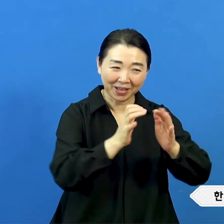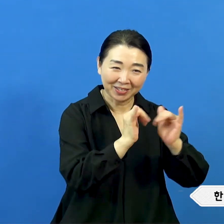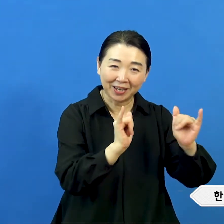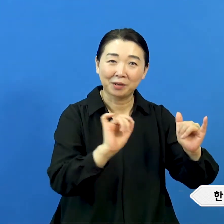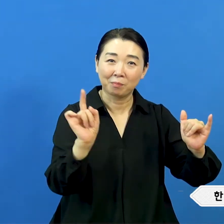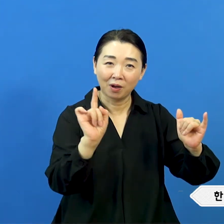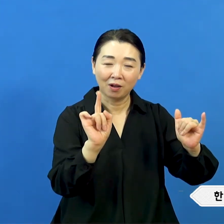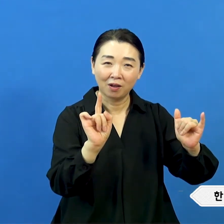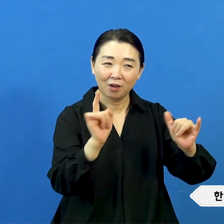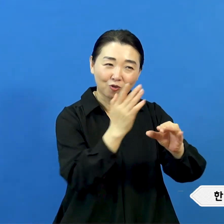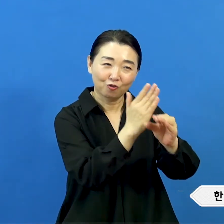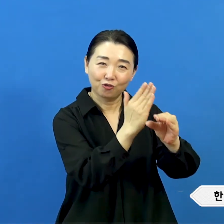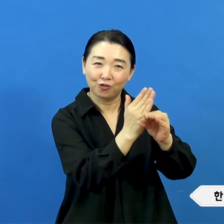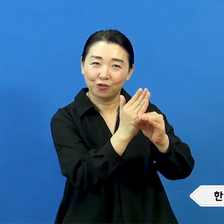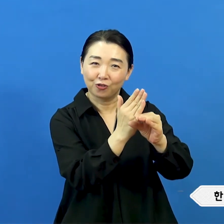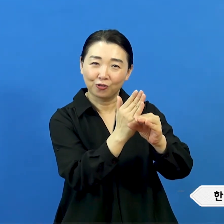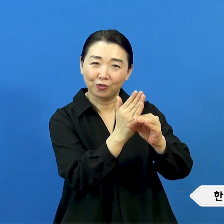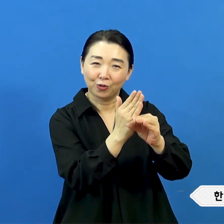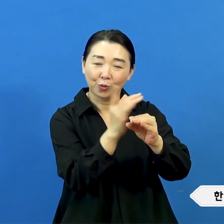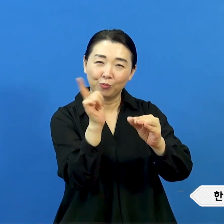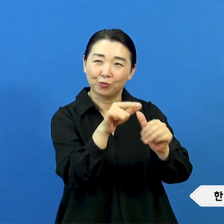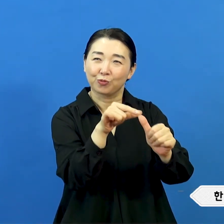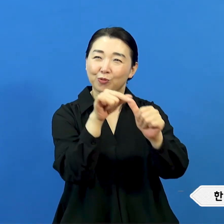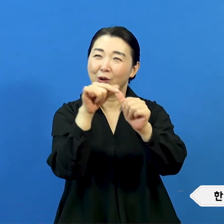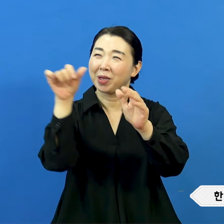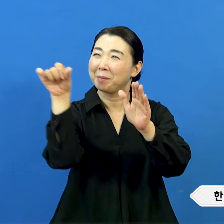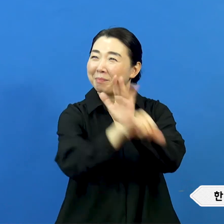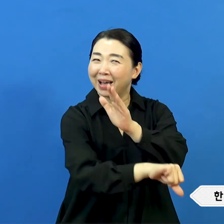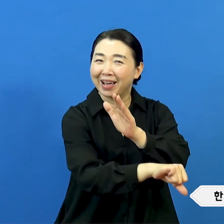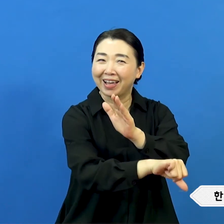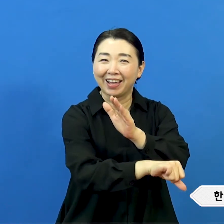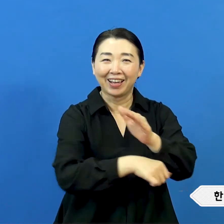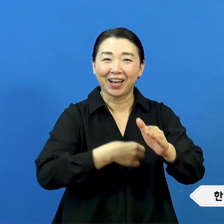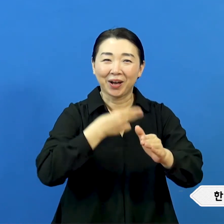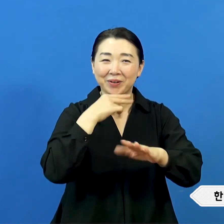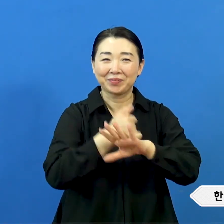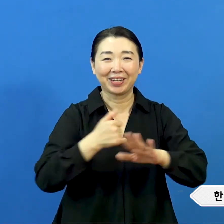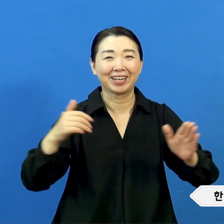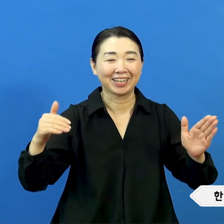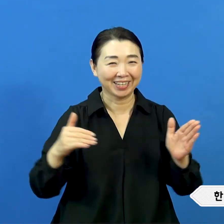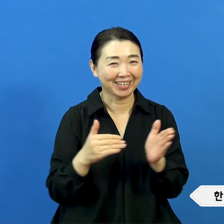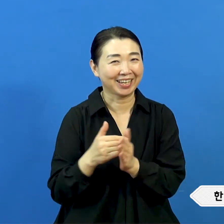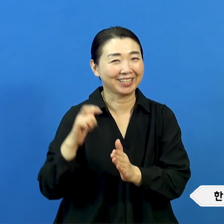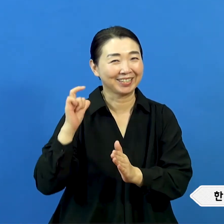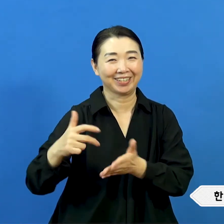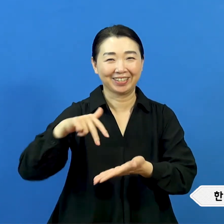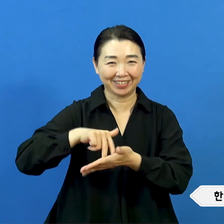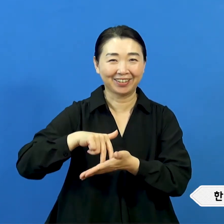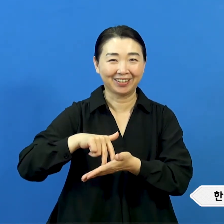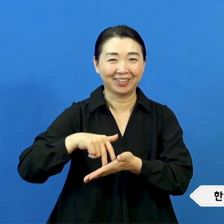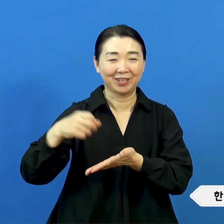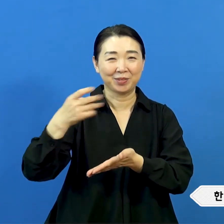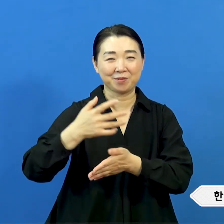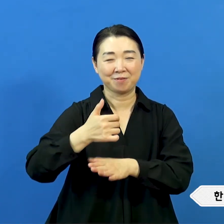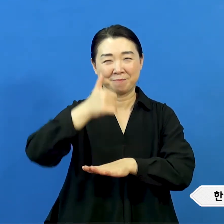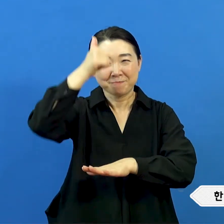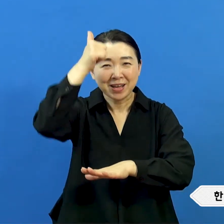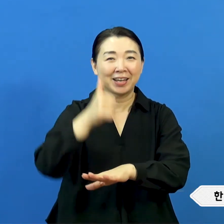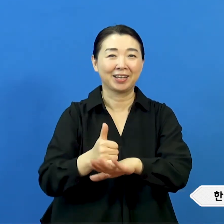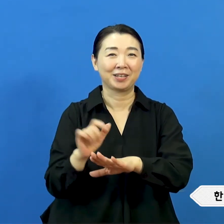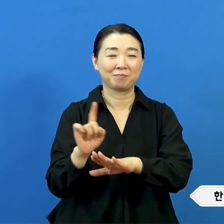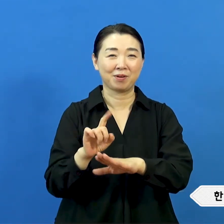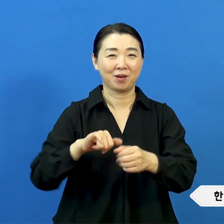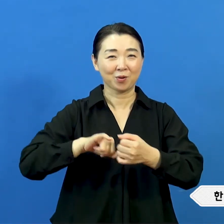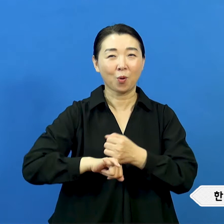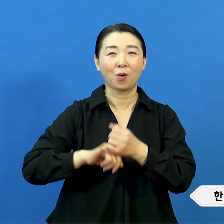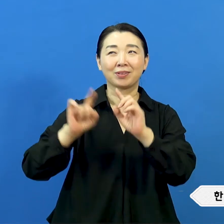절대로 도중에서 무슨 구원에서 탈락하지 않고 끝까지 견고하게 서서 마침내